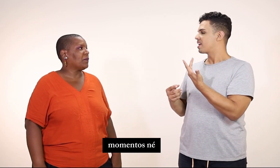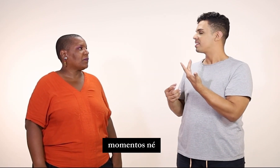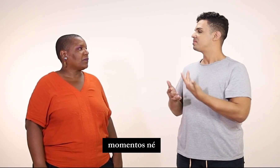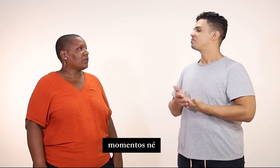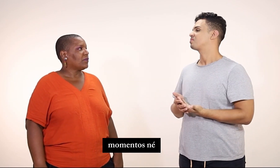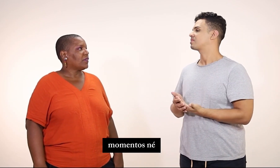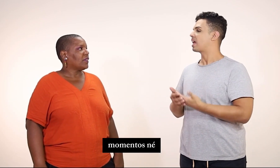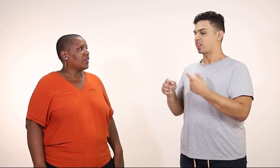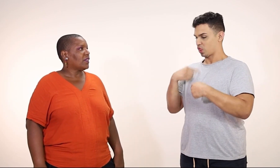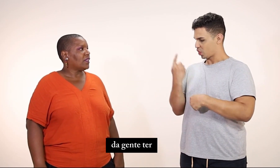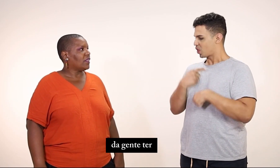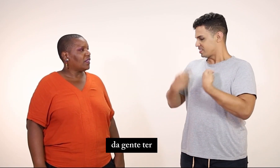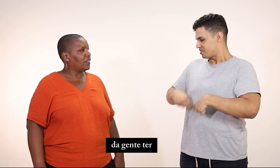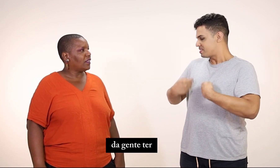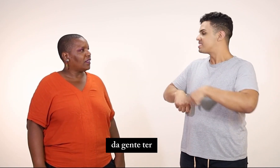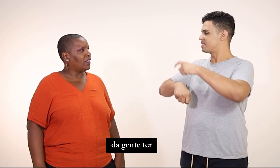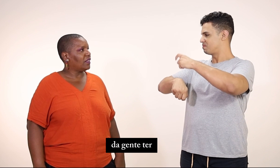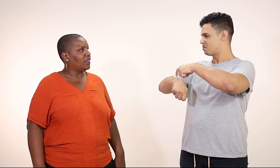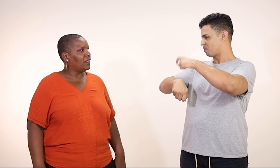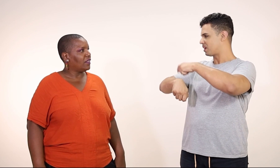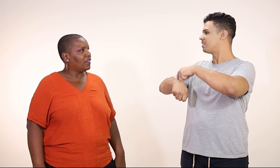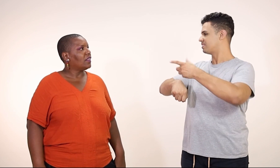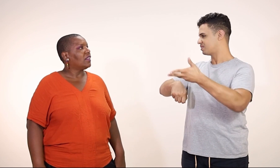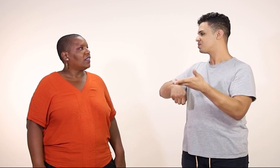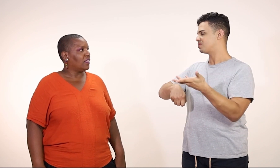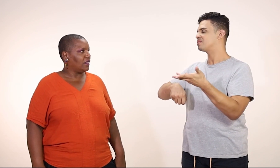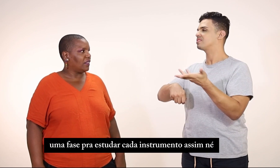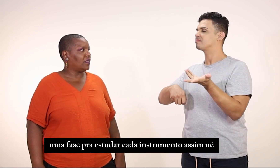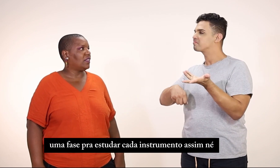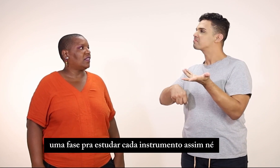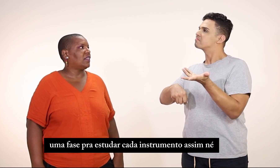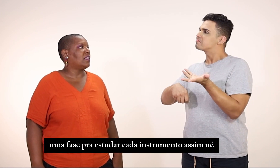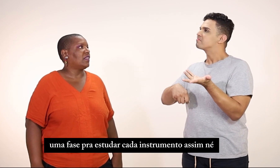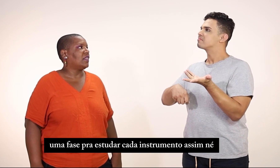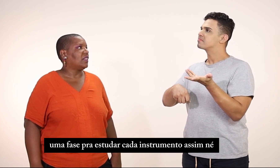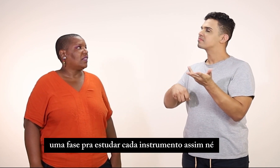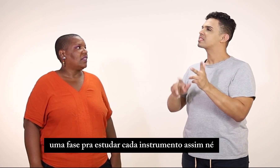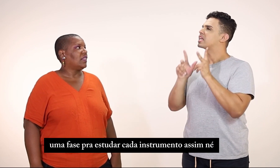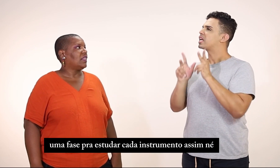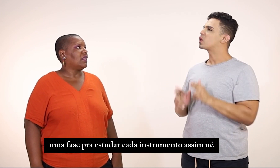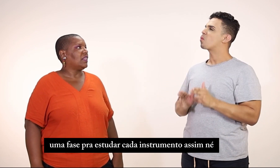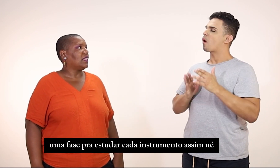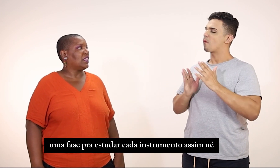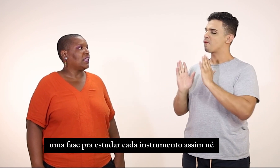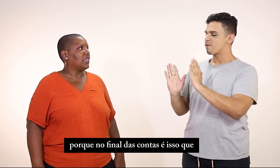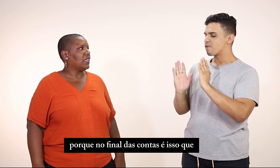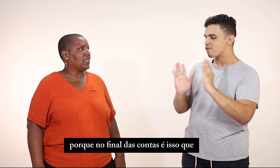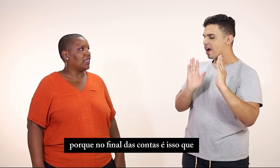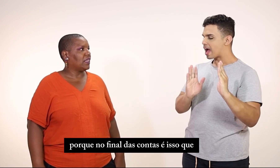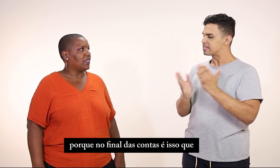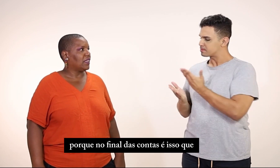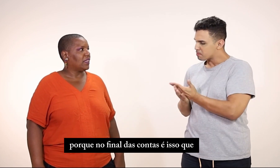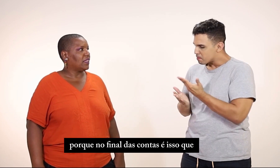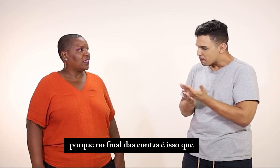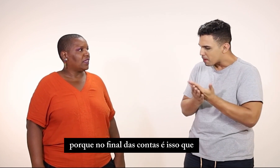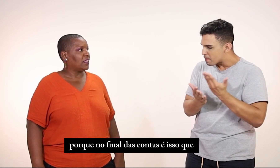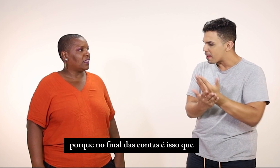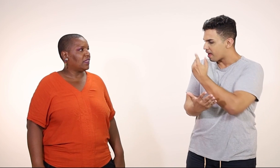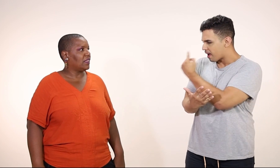momentos, né? Da gente ter uma fase pra estudar cada instrumento, assim, né? Porque no final das contas é isso que